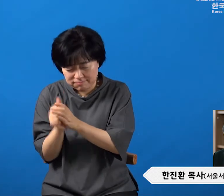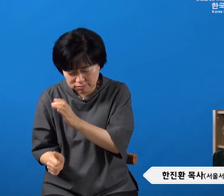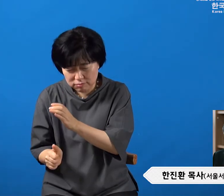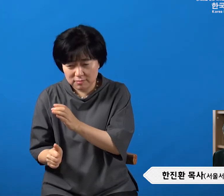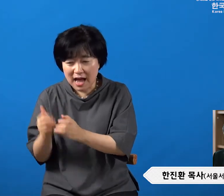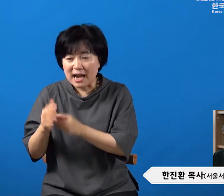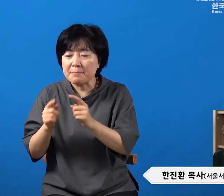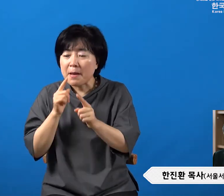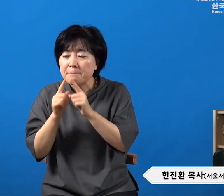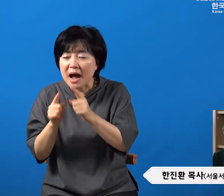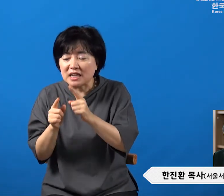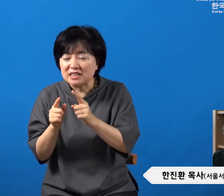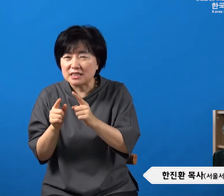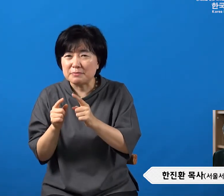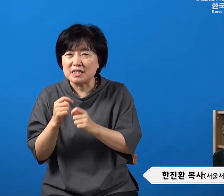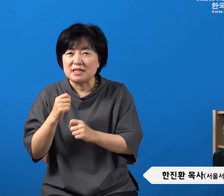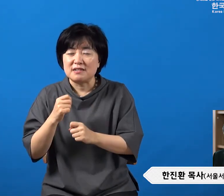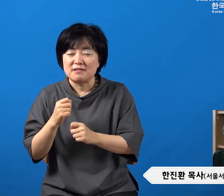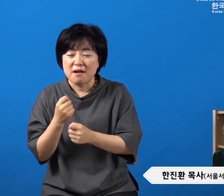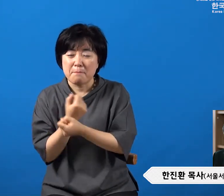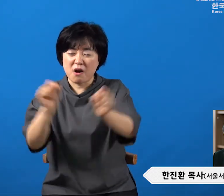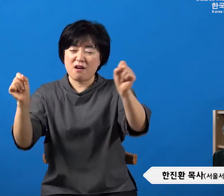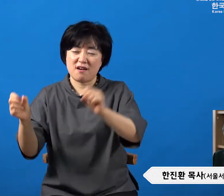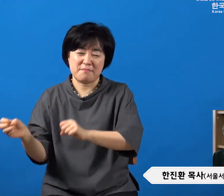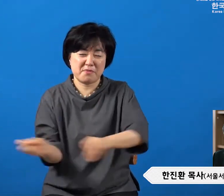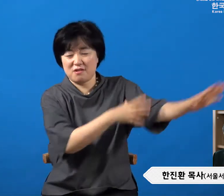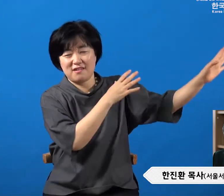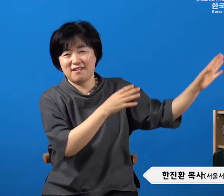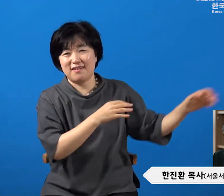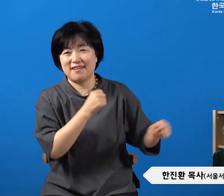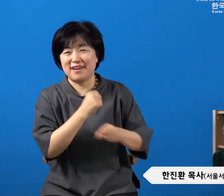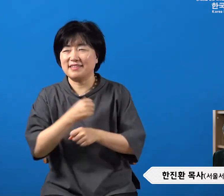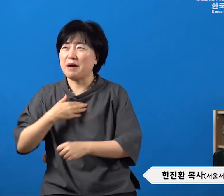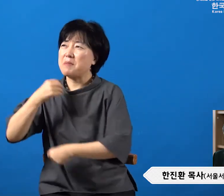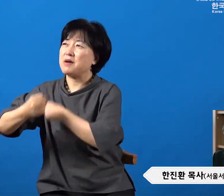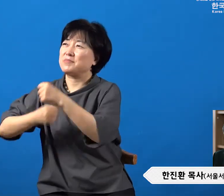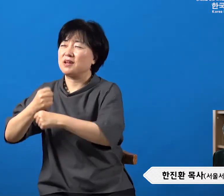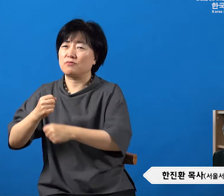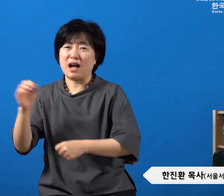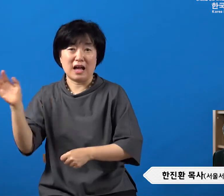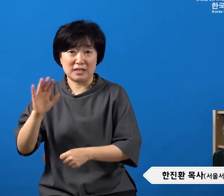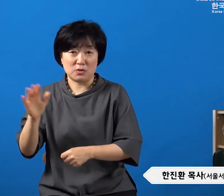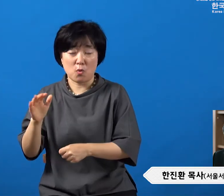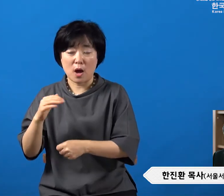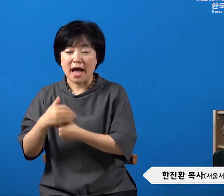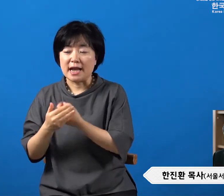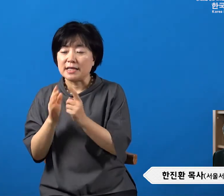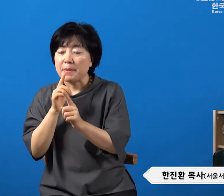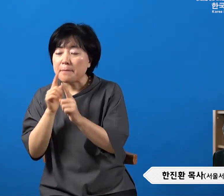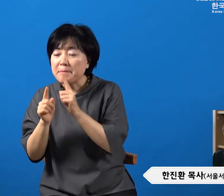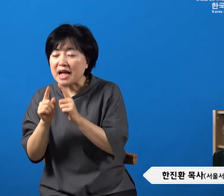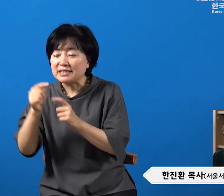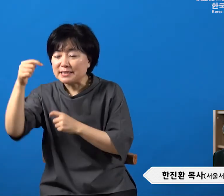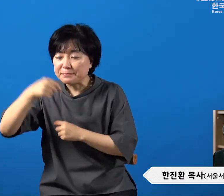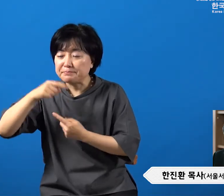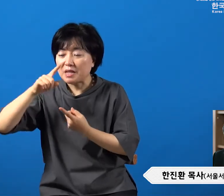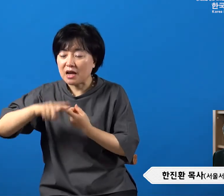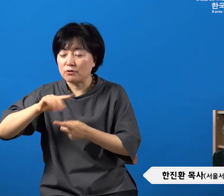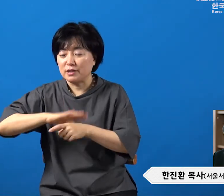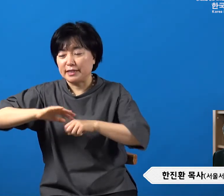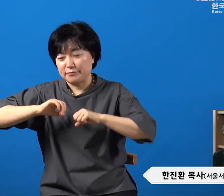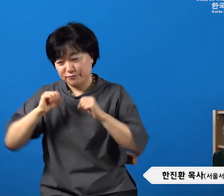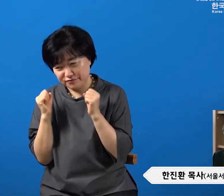던지는 자유가 아니라 말씀에 푹 젖어서 말씀에 순종해서 사는 그런